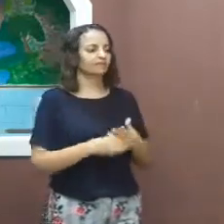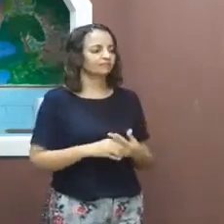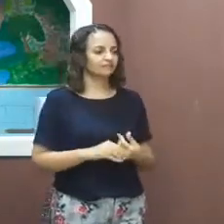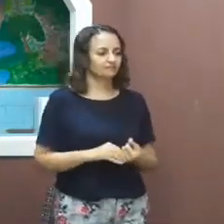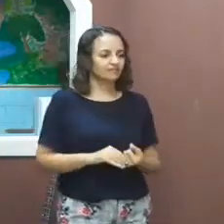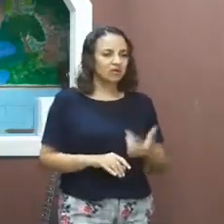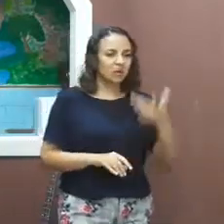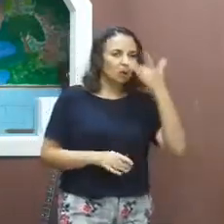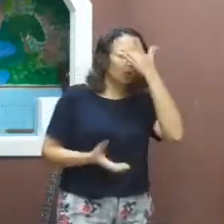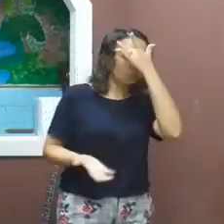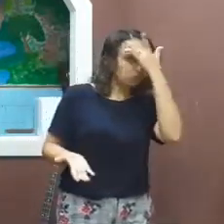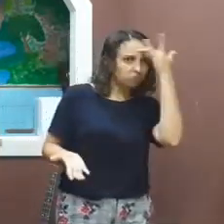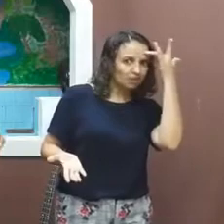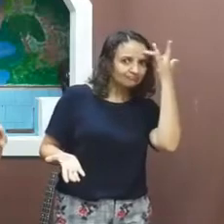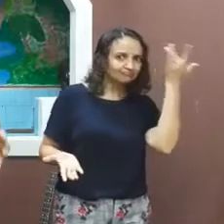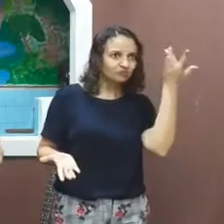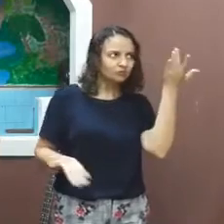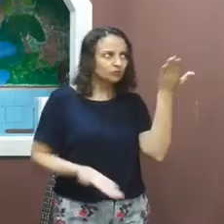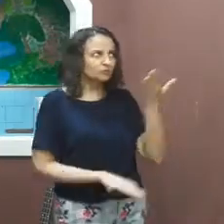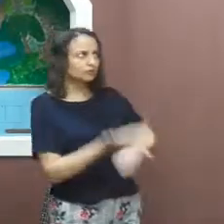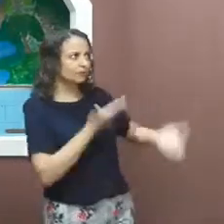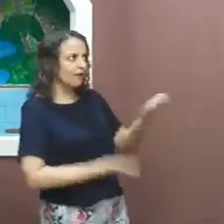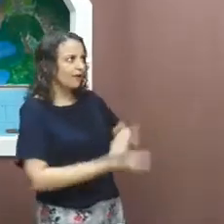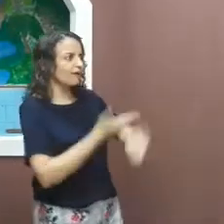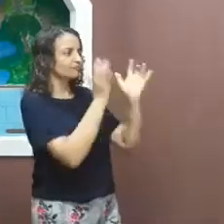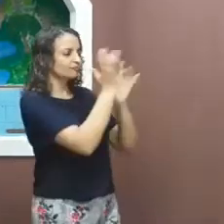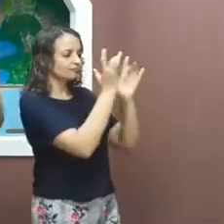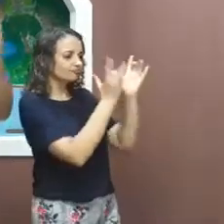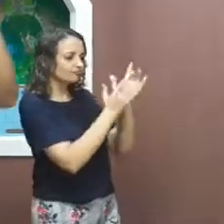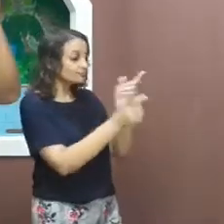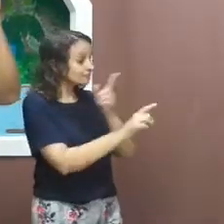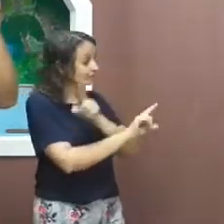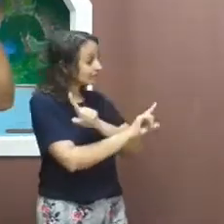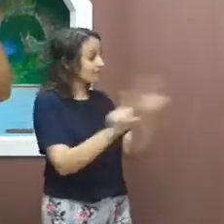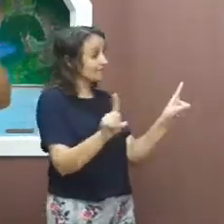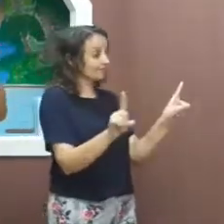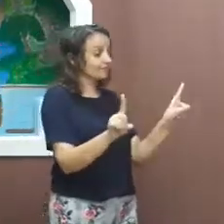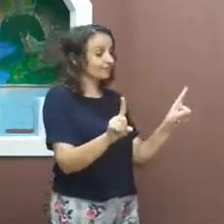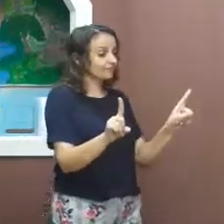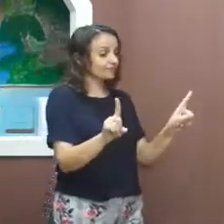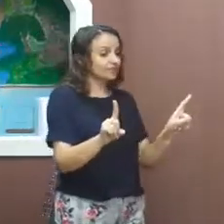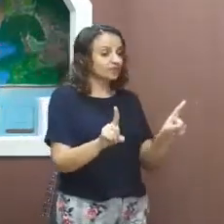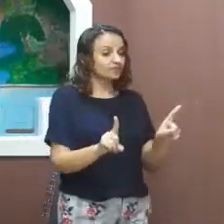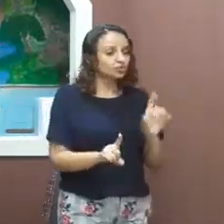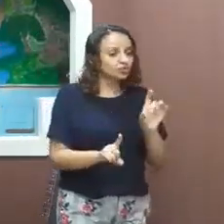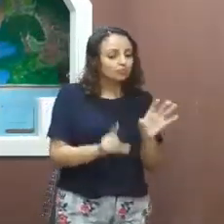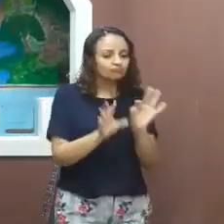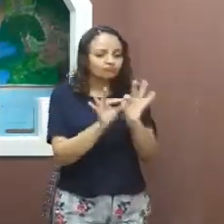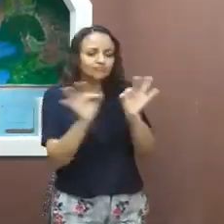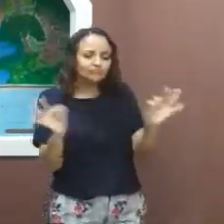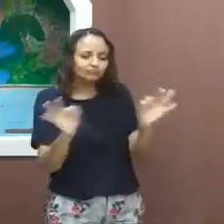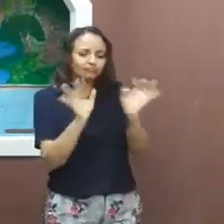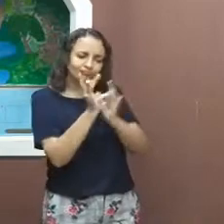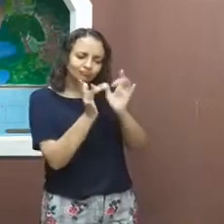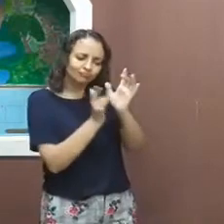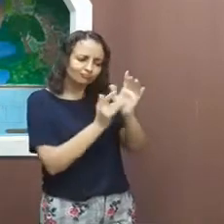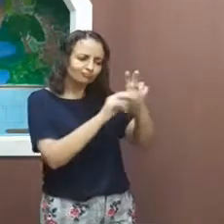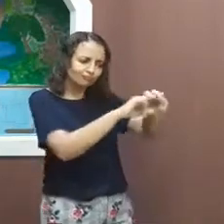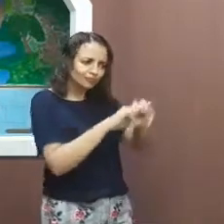As pessoas não servem a Jesus, entre aspas, simplesmente por